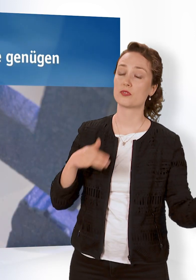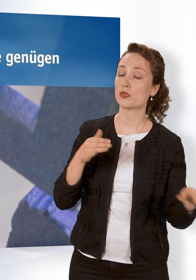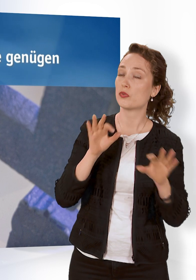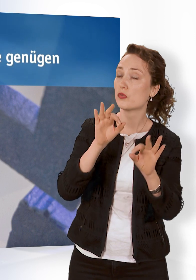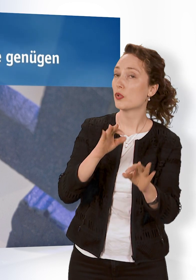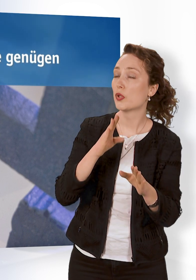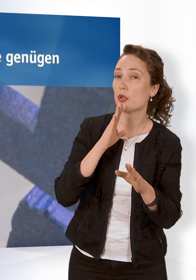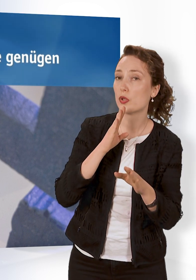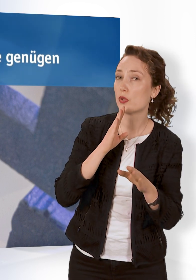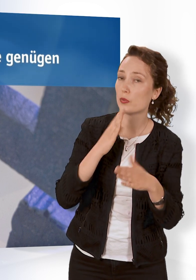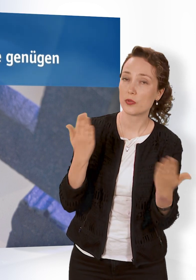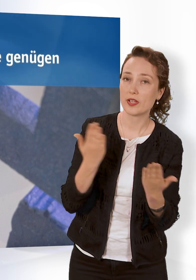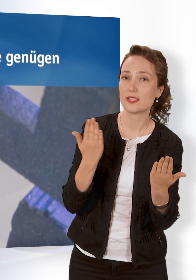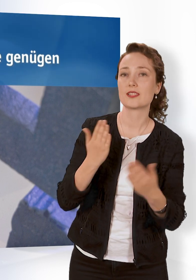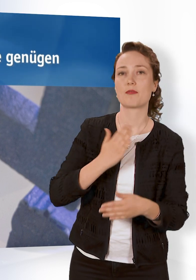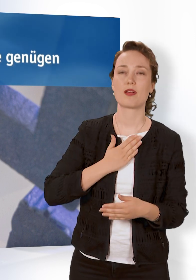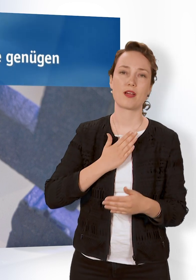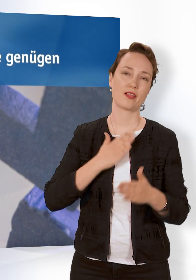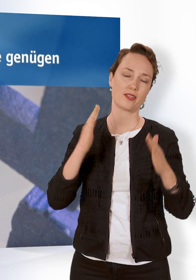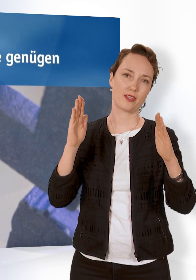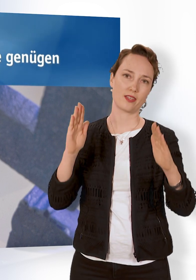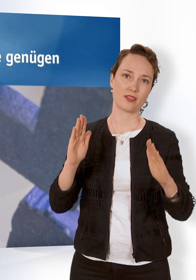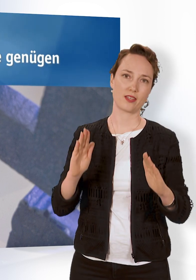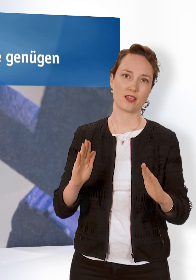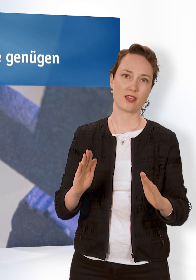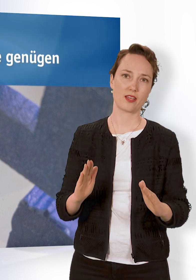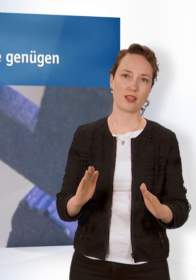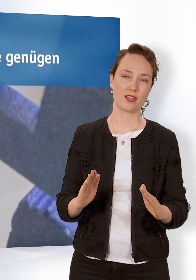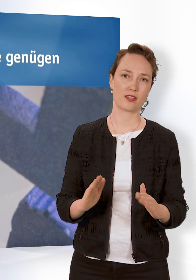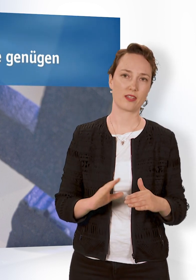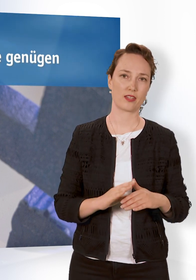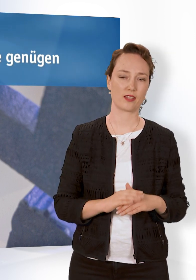Lass dir an mir, an meiner Gnade